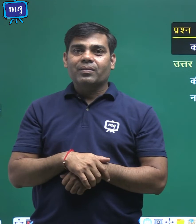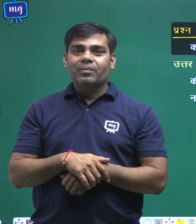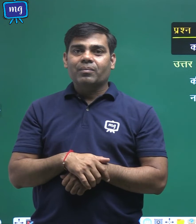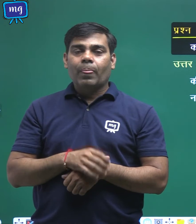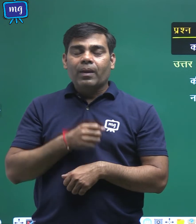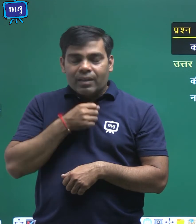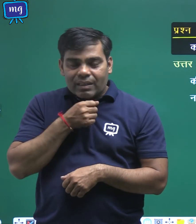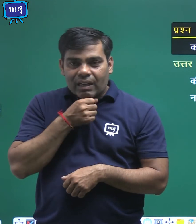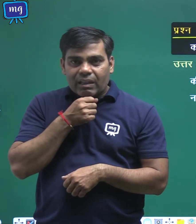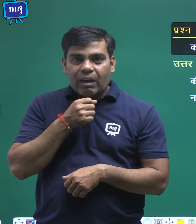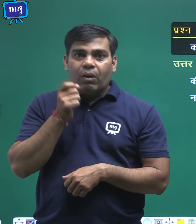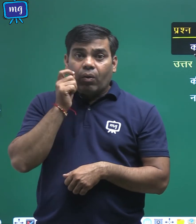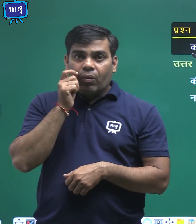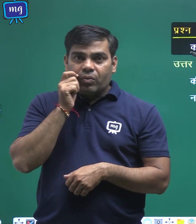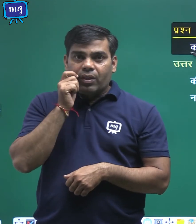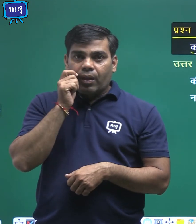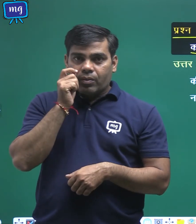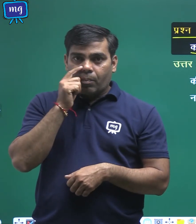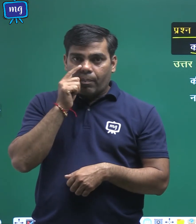दादा नाना ने